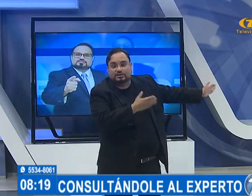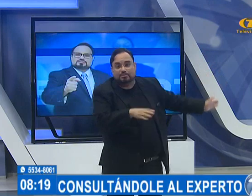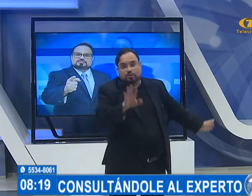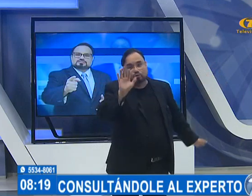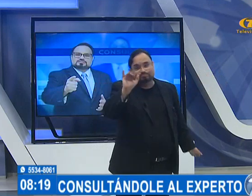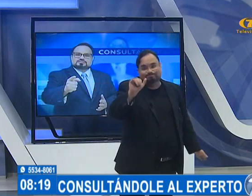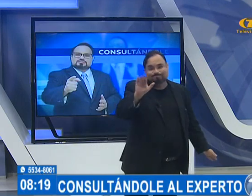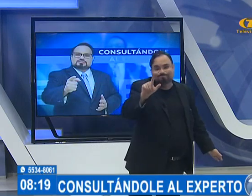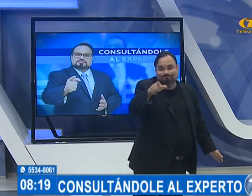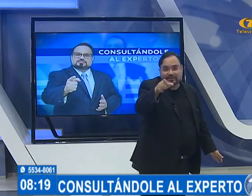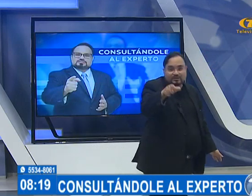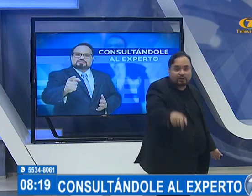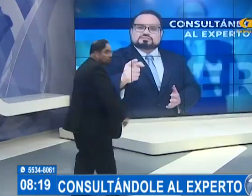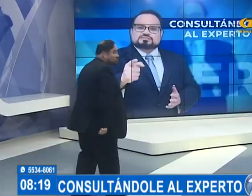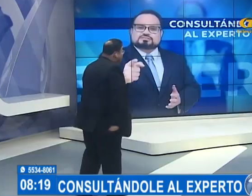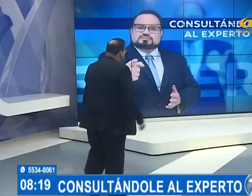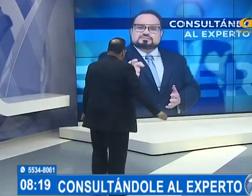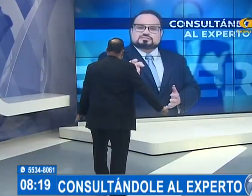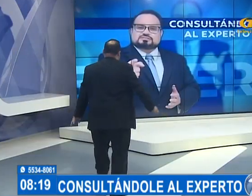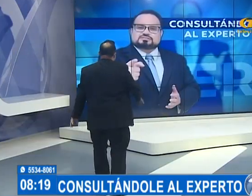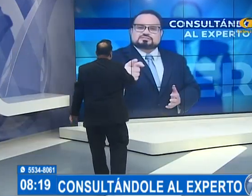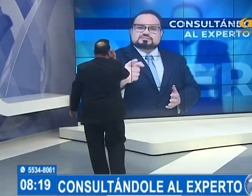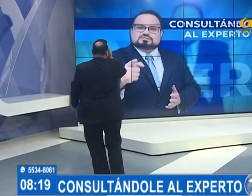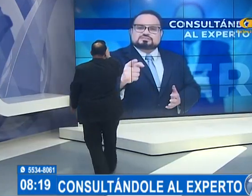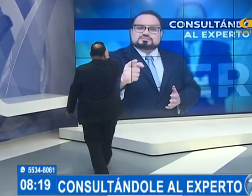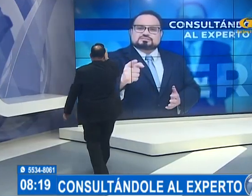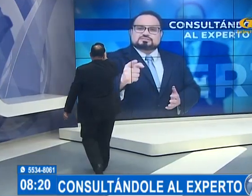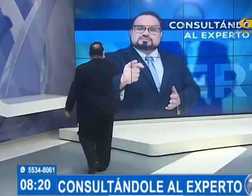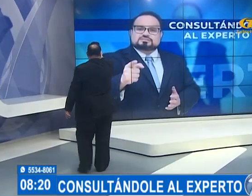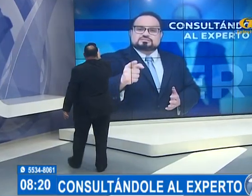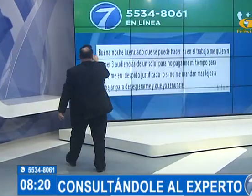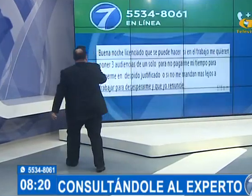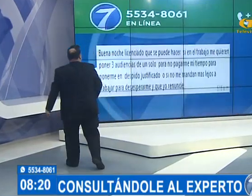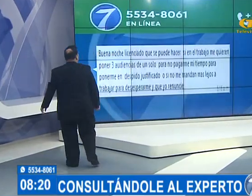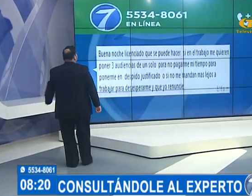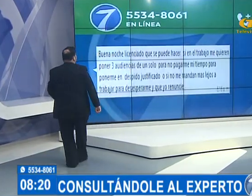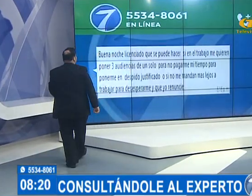en el testamento les dijeron chao también.